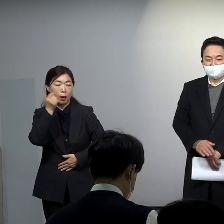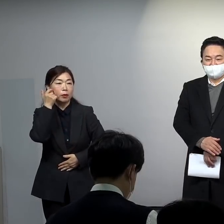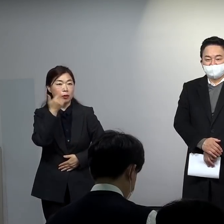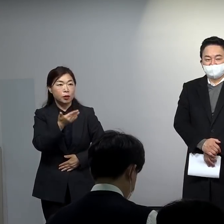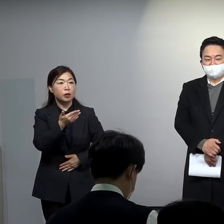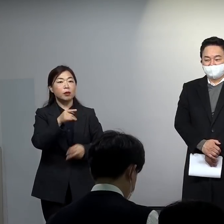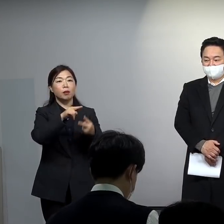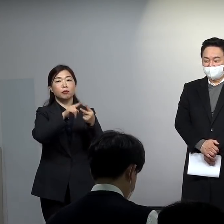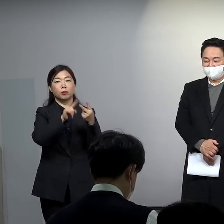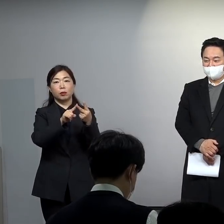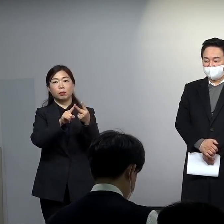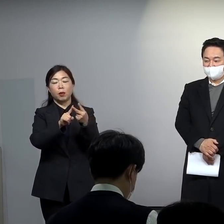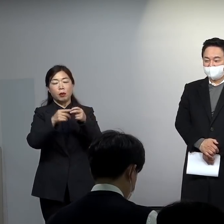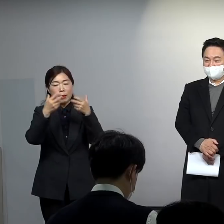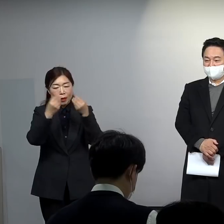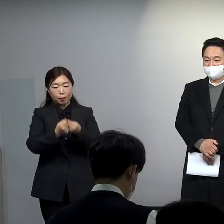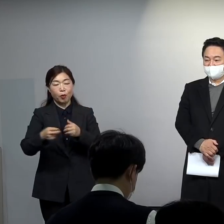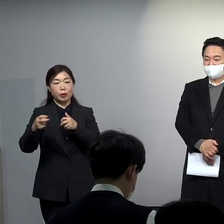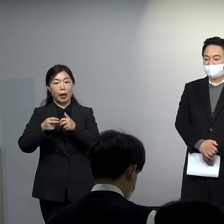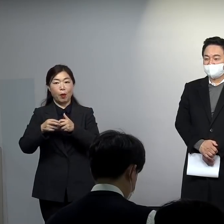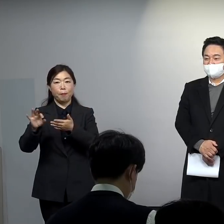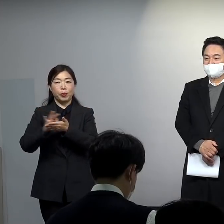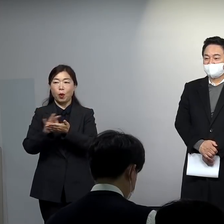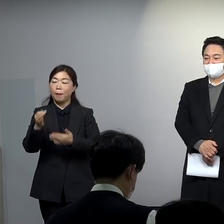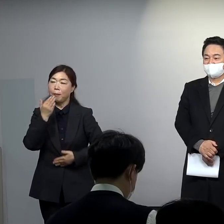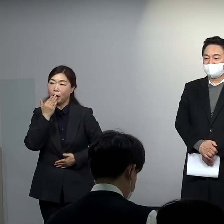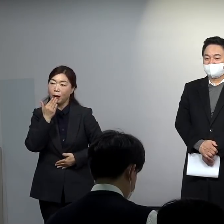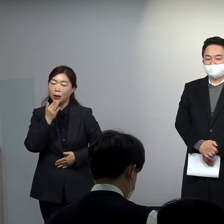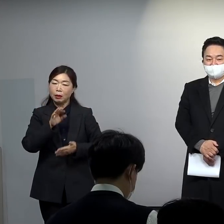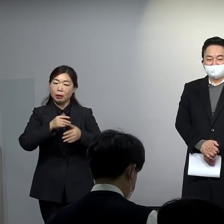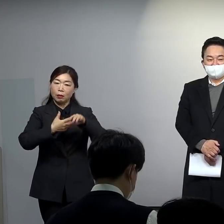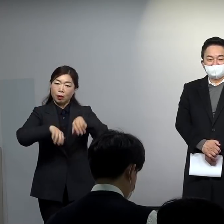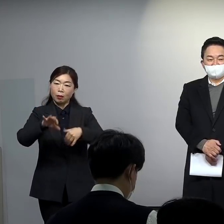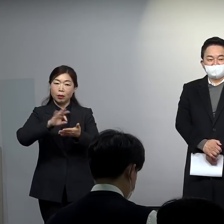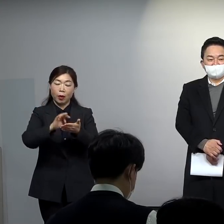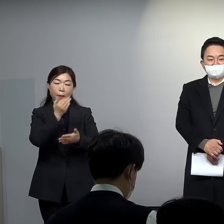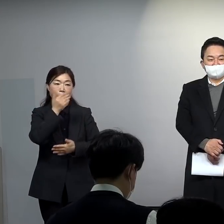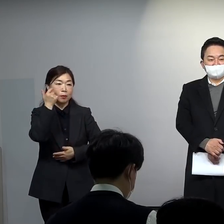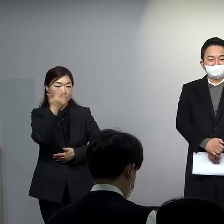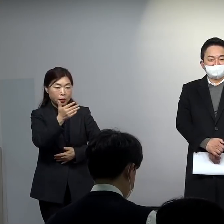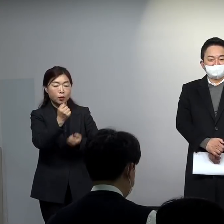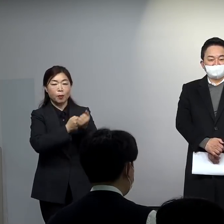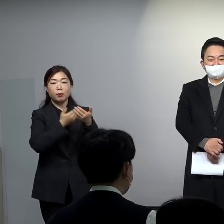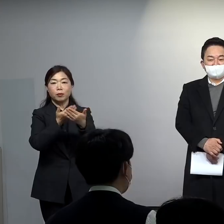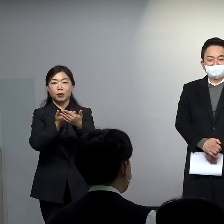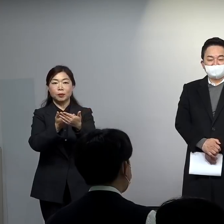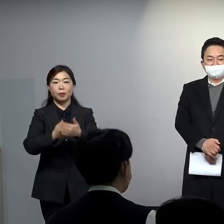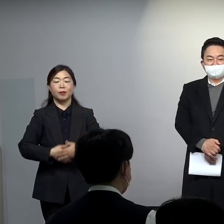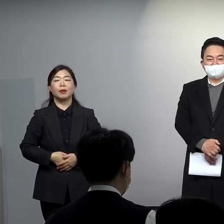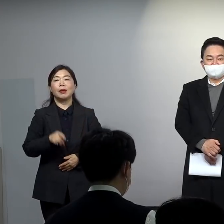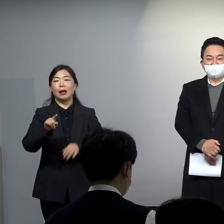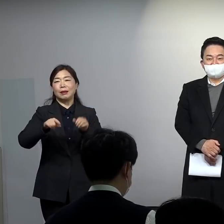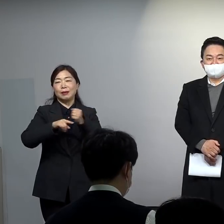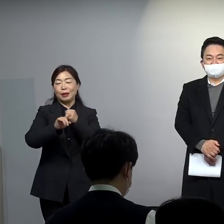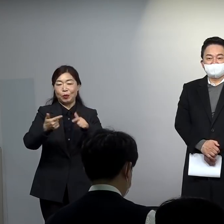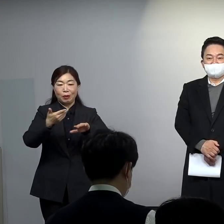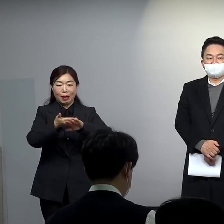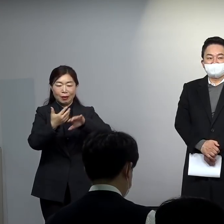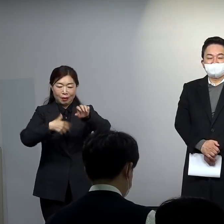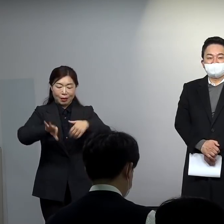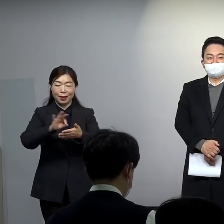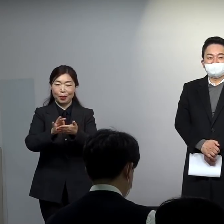그러니까 자기 뭐 의료비용이나 이런 게 아닌 다른 데도 쓸 수 있는 건지 추가 설명 부탁드립니다. 그런 거는 아니고요. 다른 데 쓰는 건